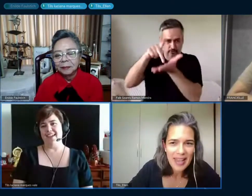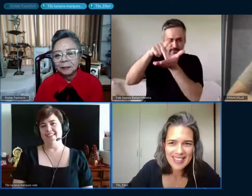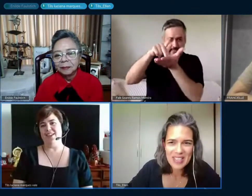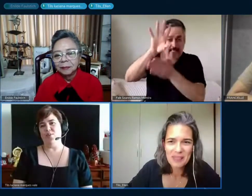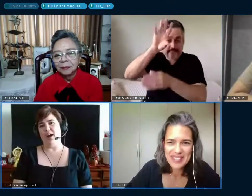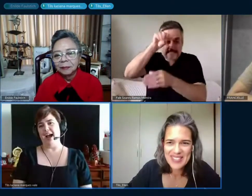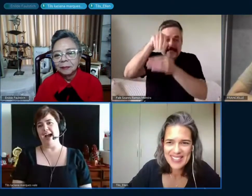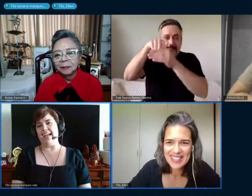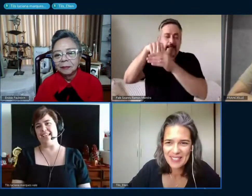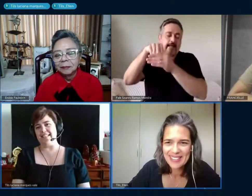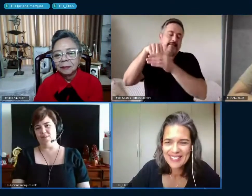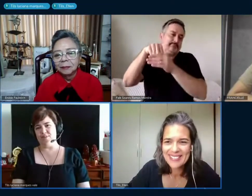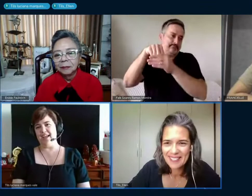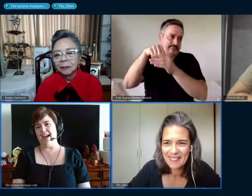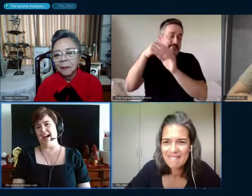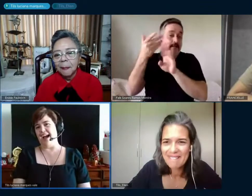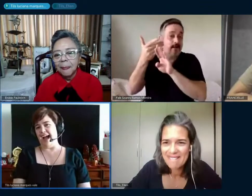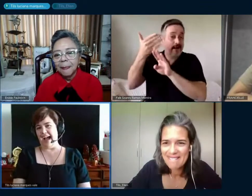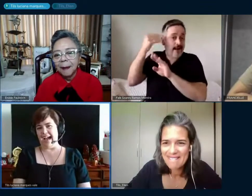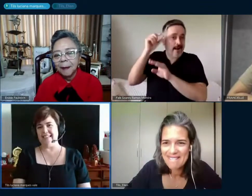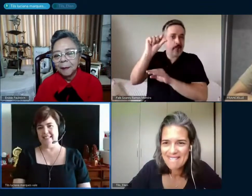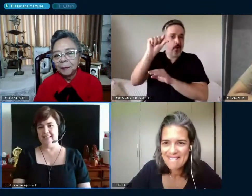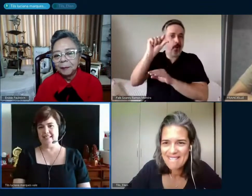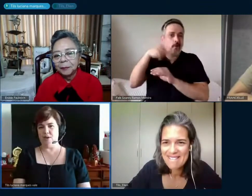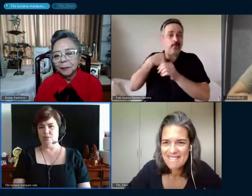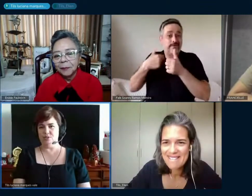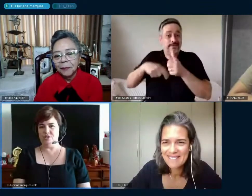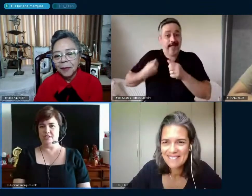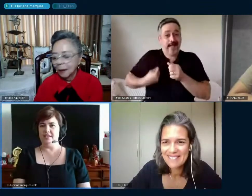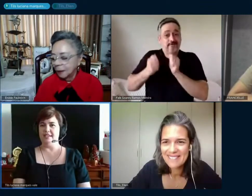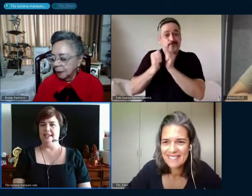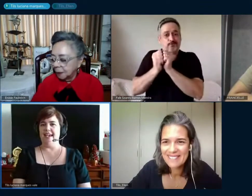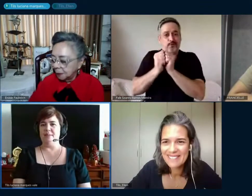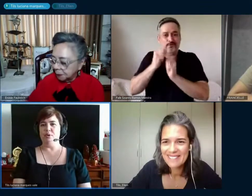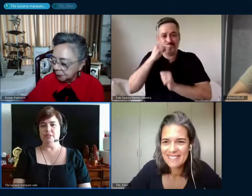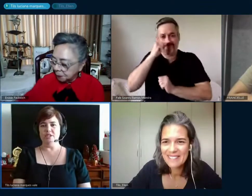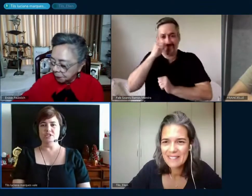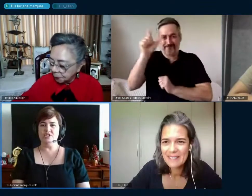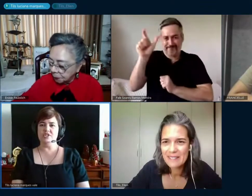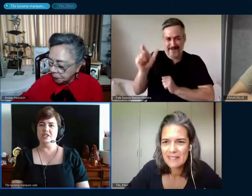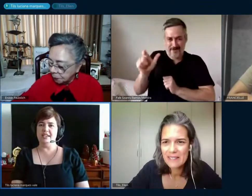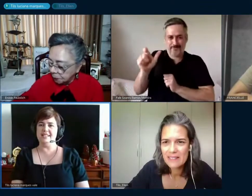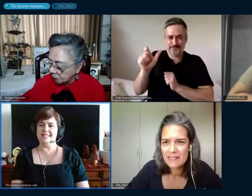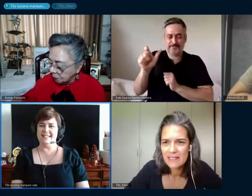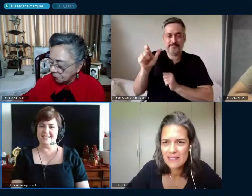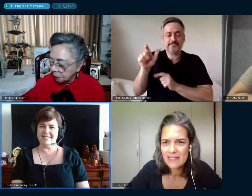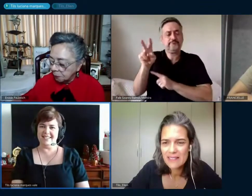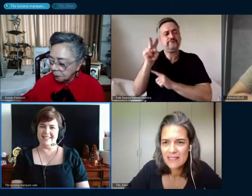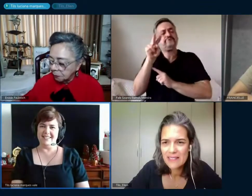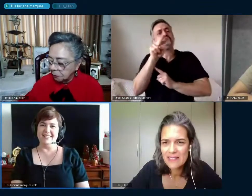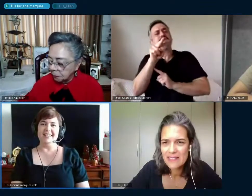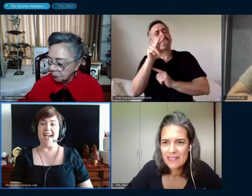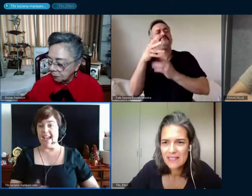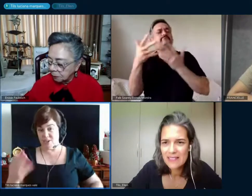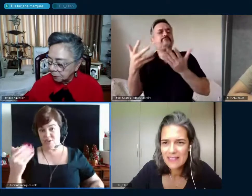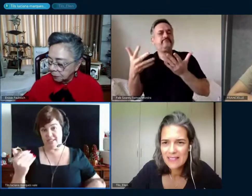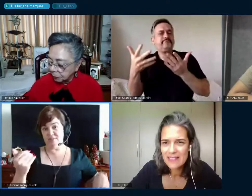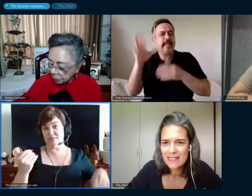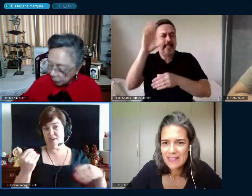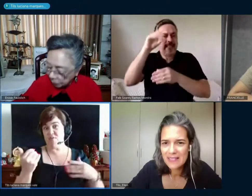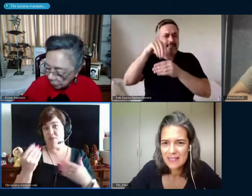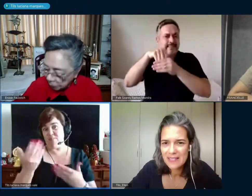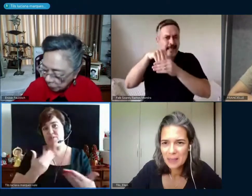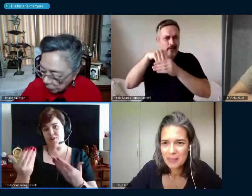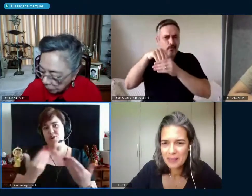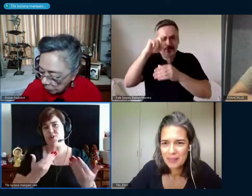Só em relação mesmo. Na questão da área da saúde, é importante a gente esclarecer.